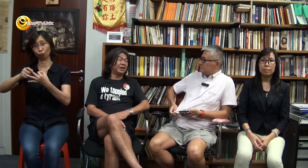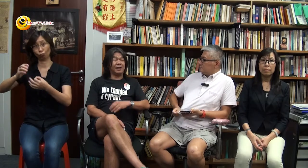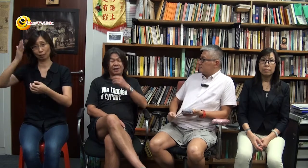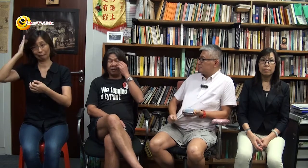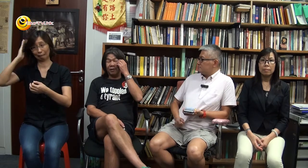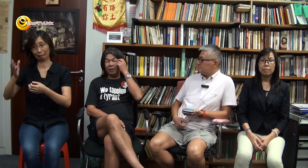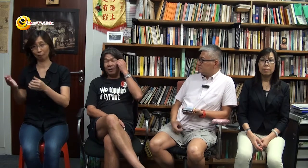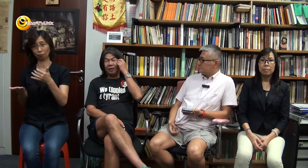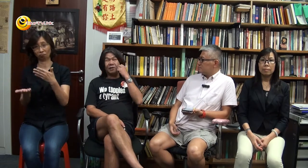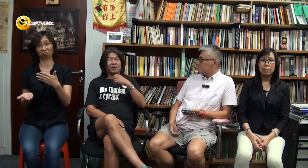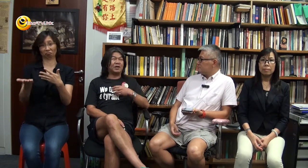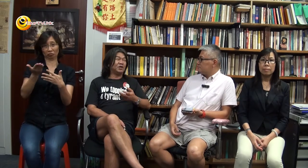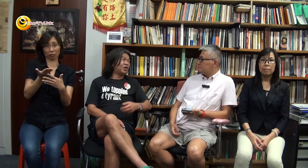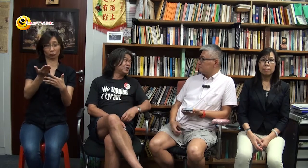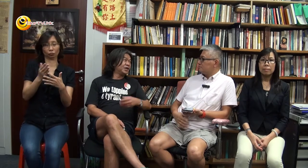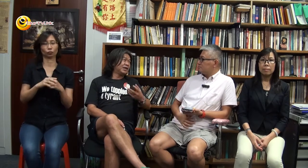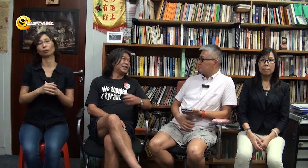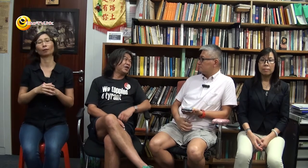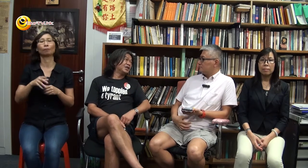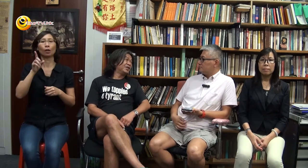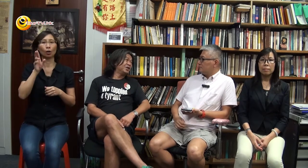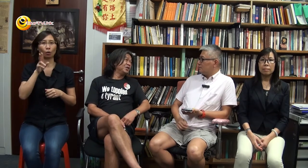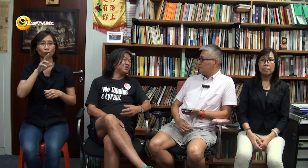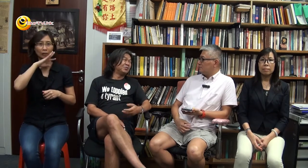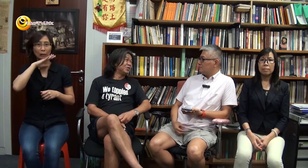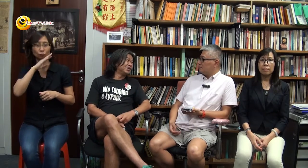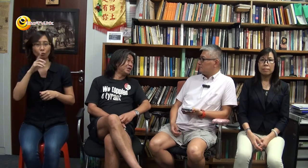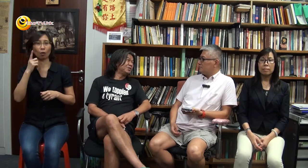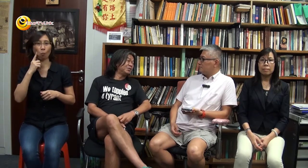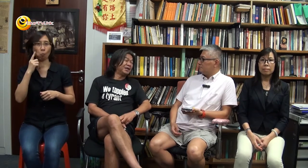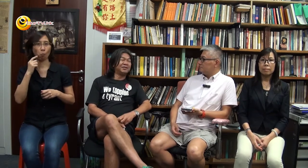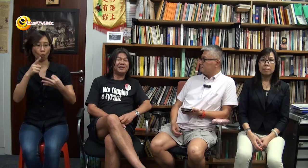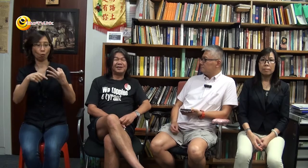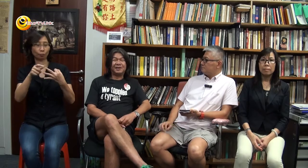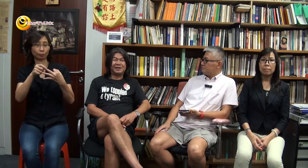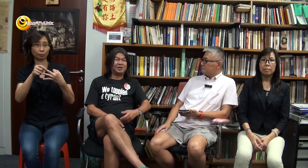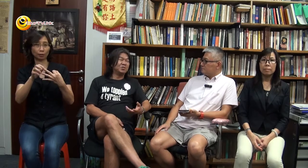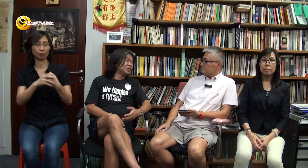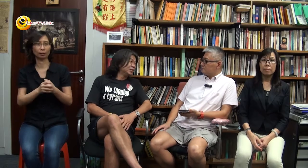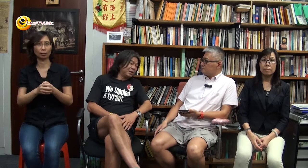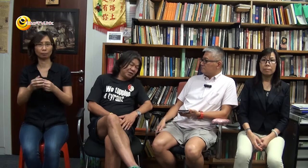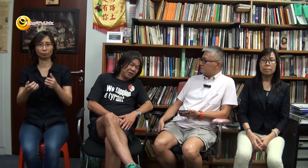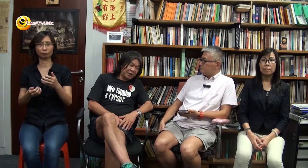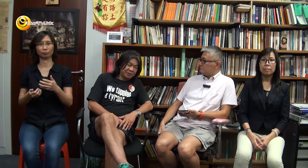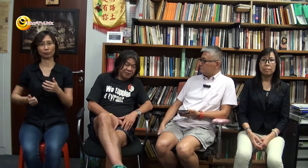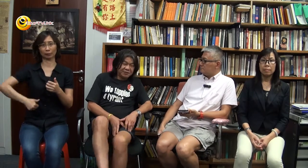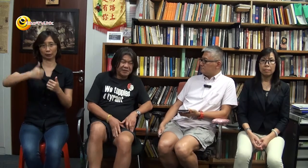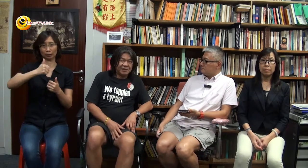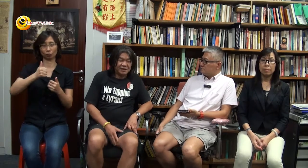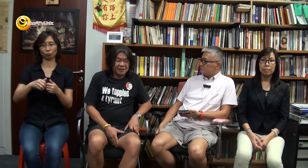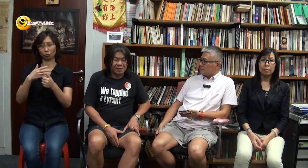因為呢個唐英年如果當選嘅時候，一定踢佢走啦，唐英年真係唔中意佢噶嘛，係咪？即係亦都唔中意民建聯